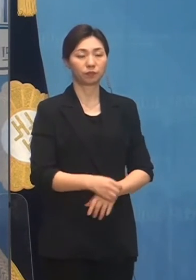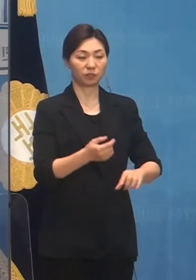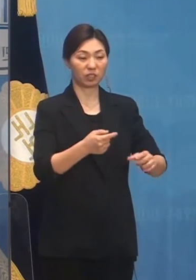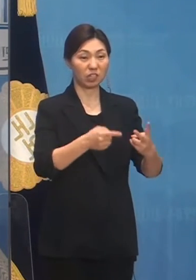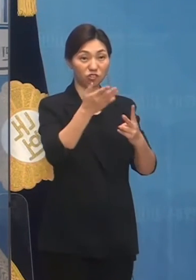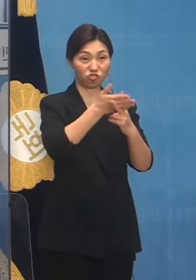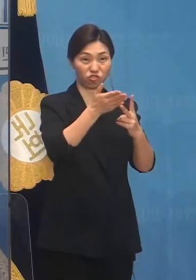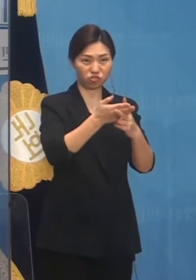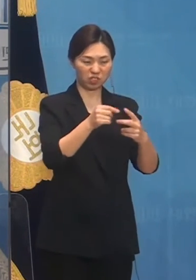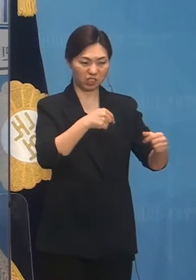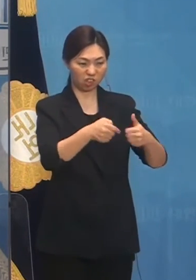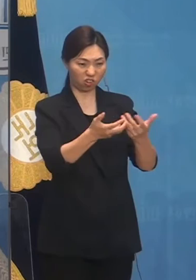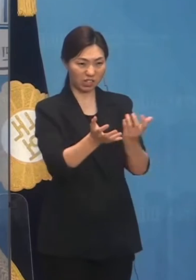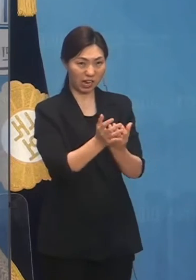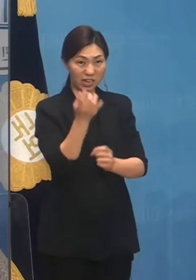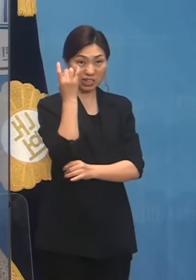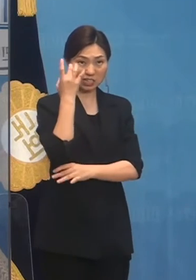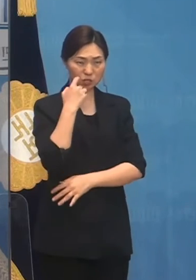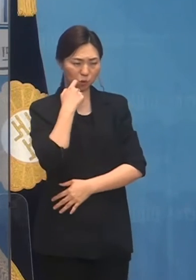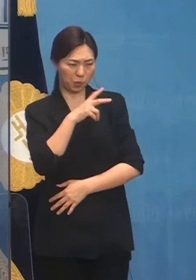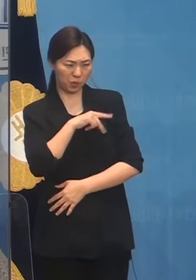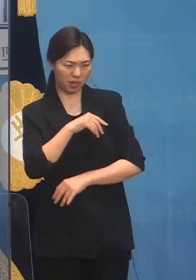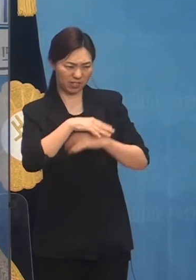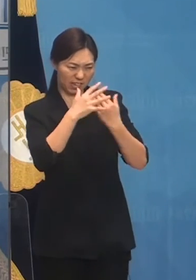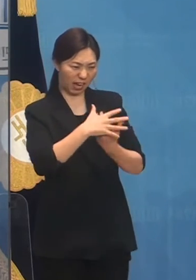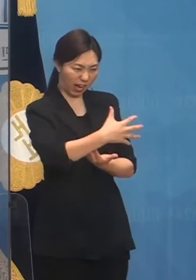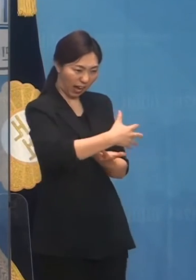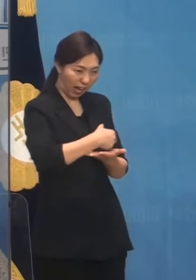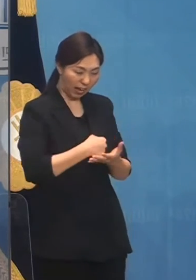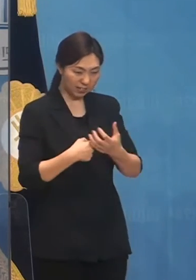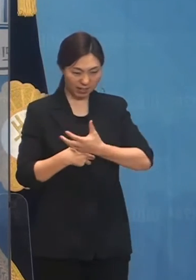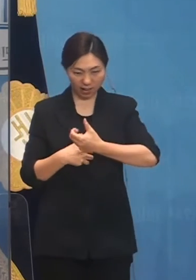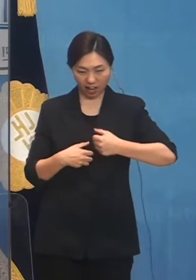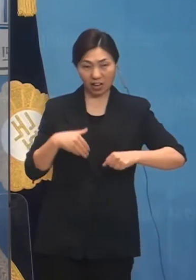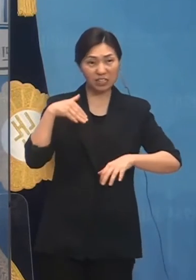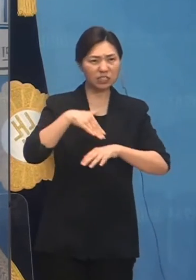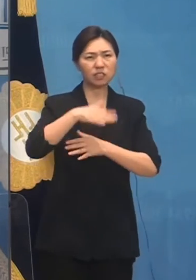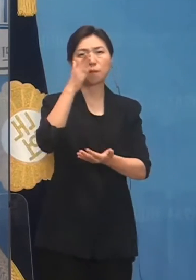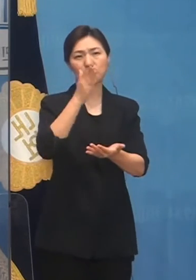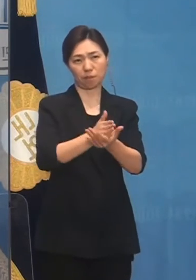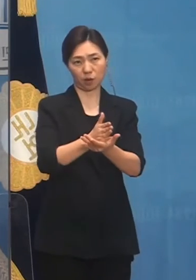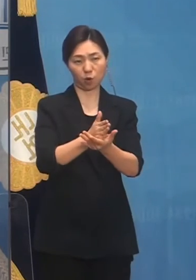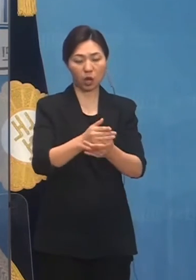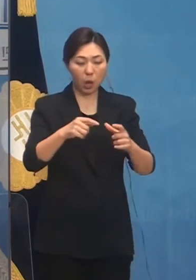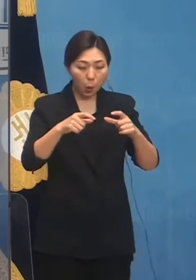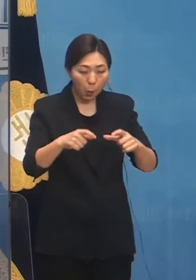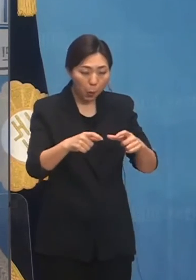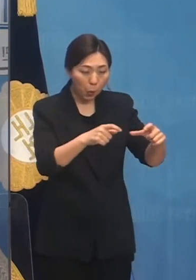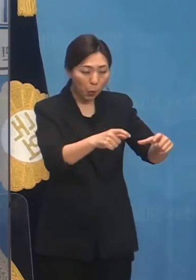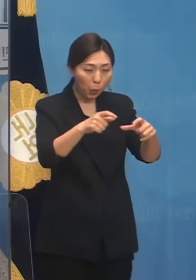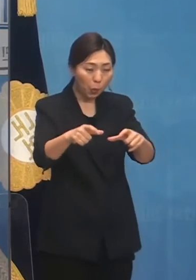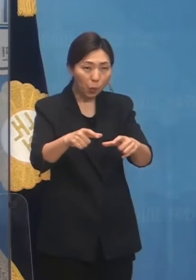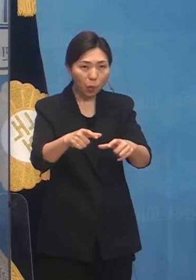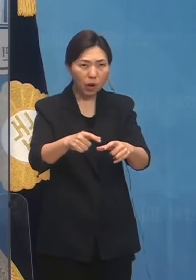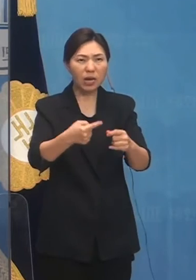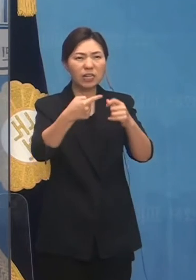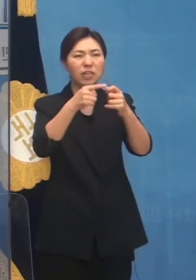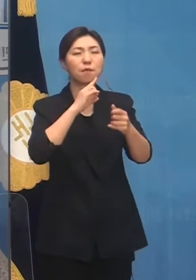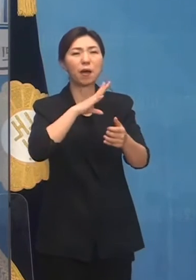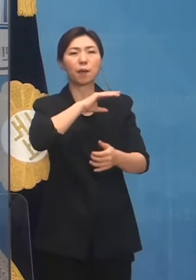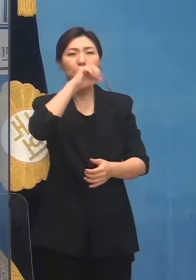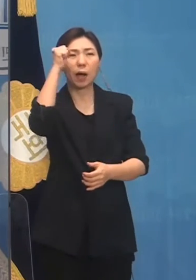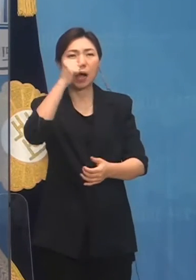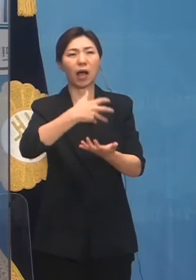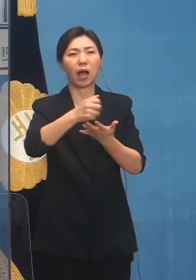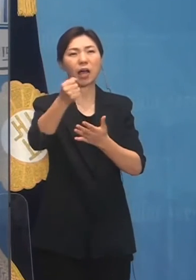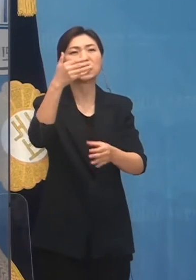양당이 기초의원을 독식하는 나눠먹기식 소선구제를 폐지하고 기초의회 중대선거구제를